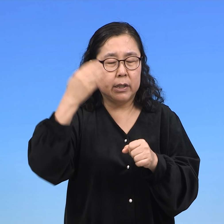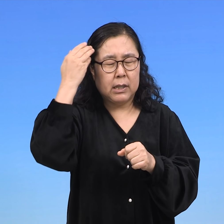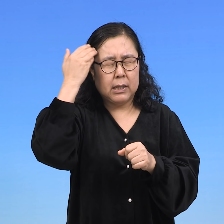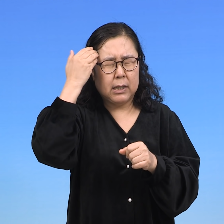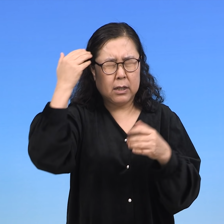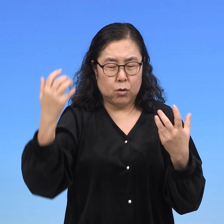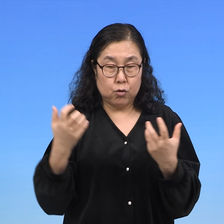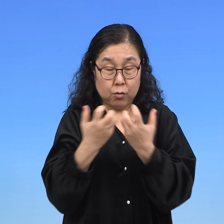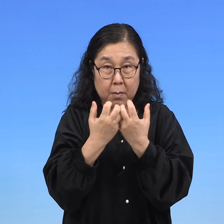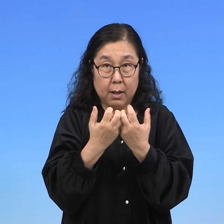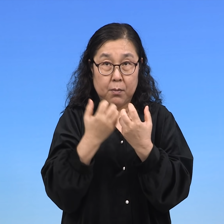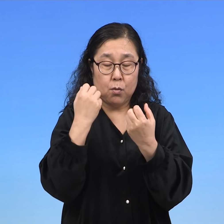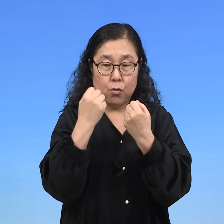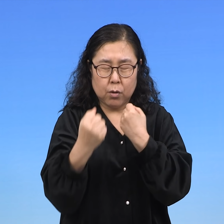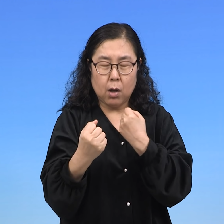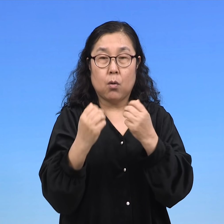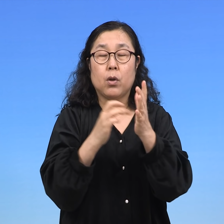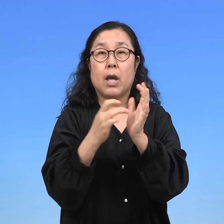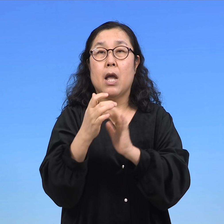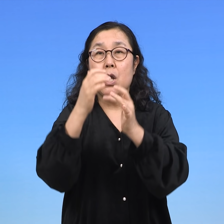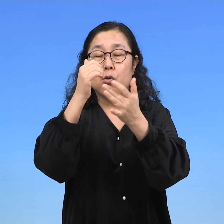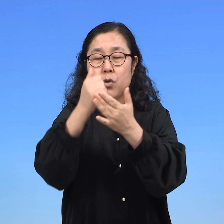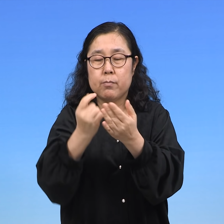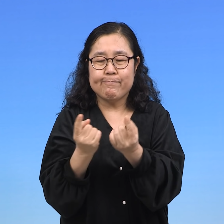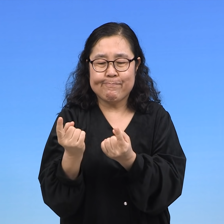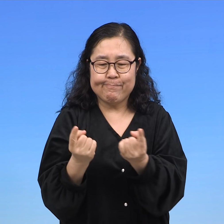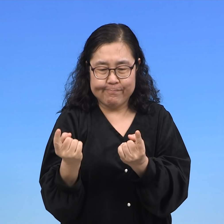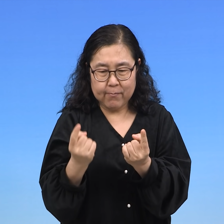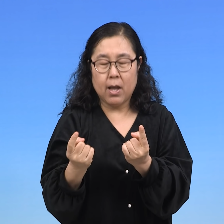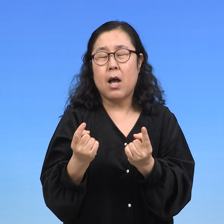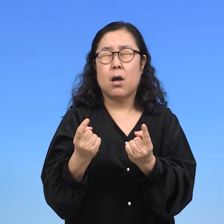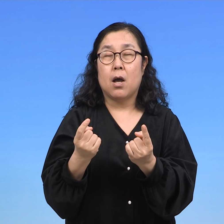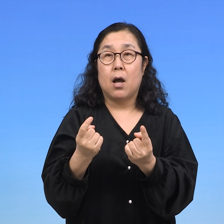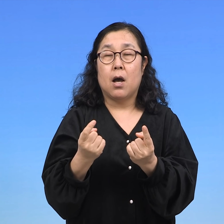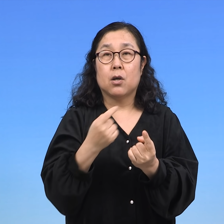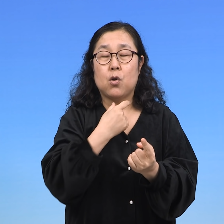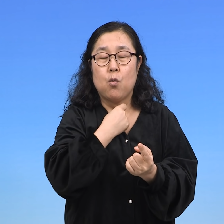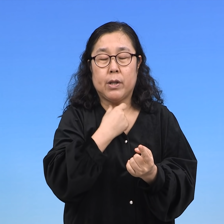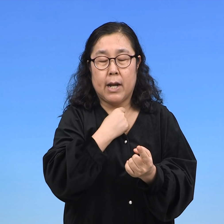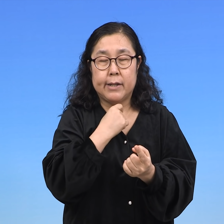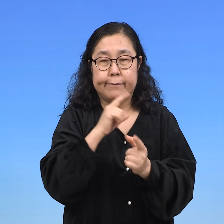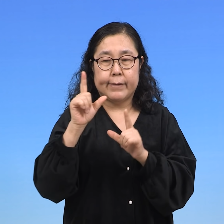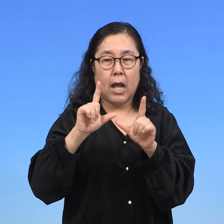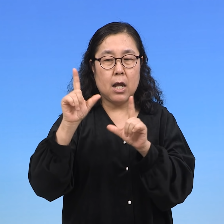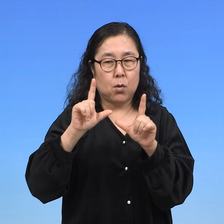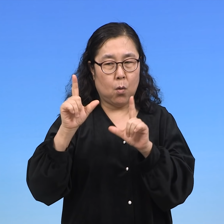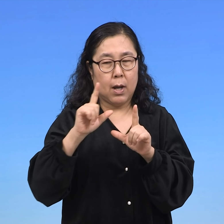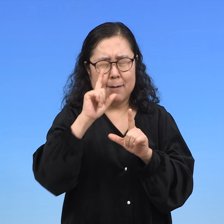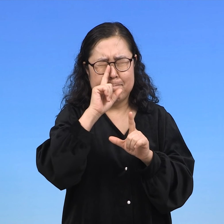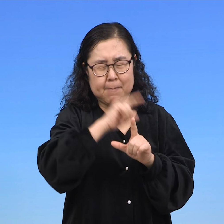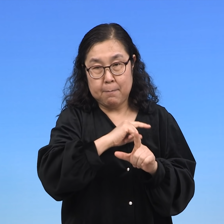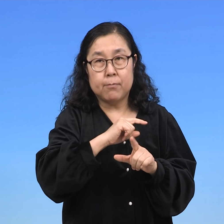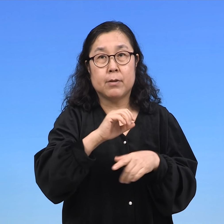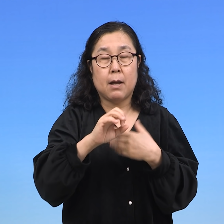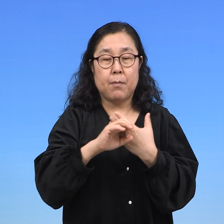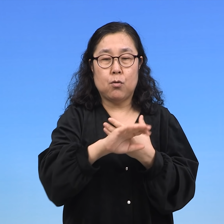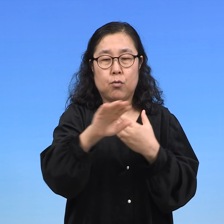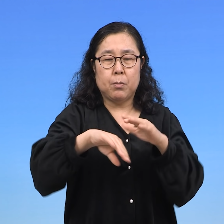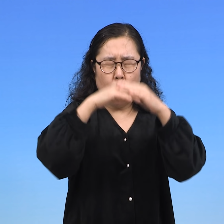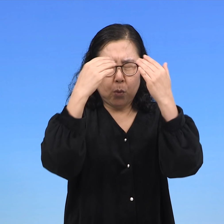불구하고 예수님을 조정하려고 하는 그 태도가 악하다고 한다면 오늘 우리